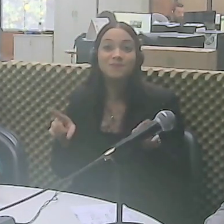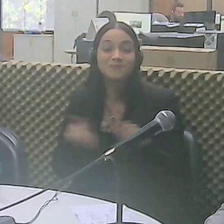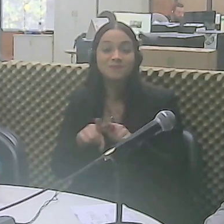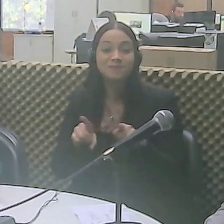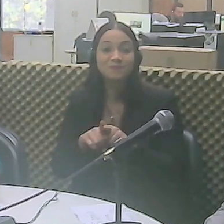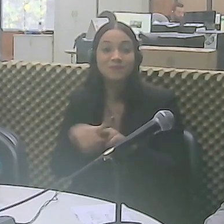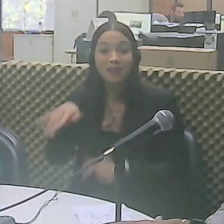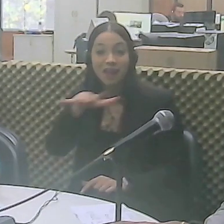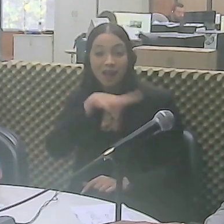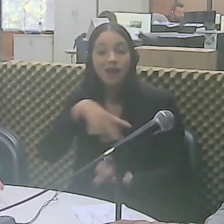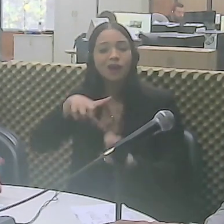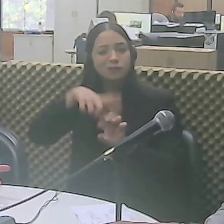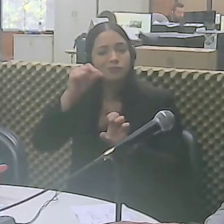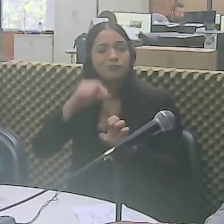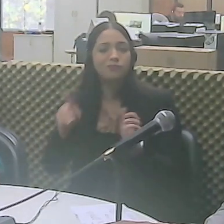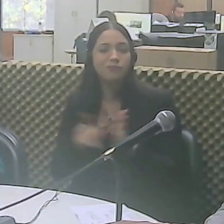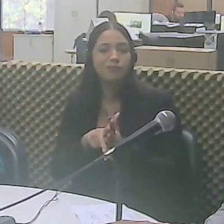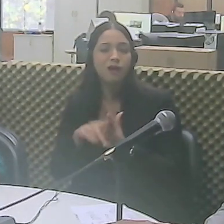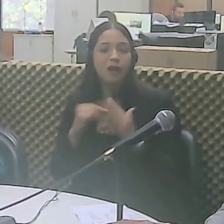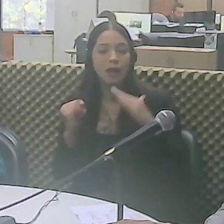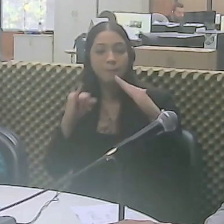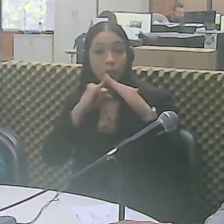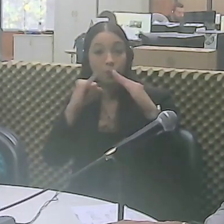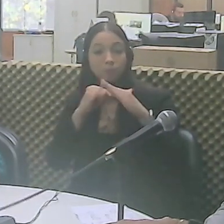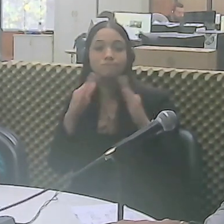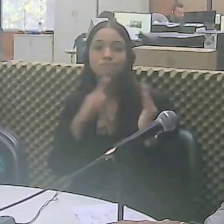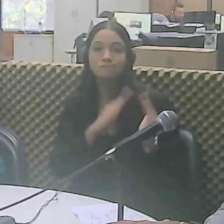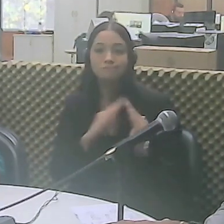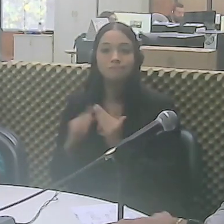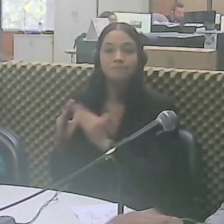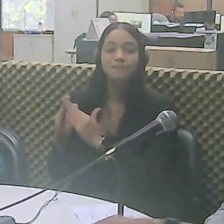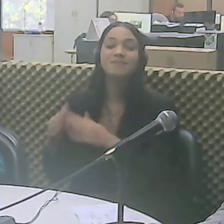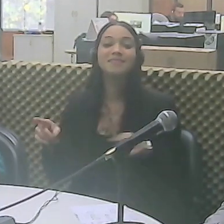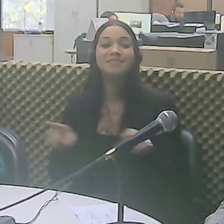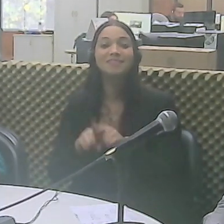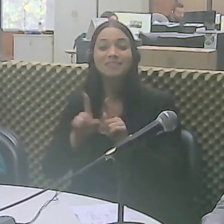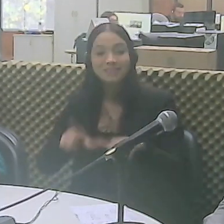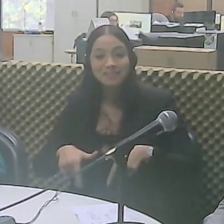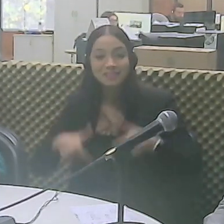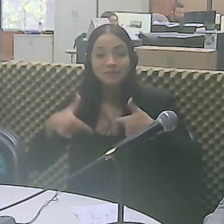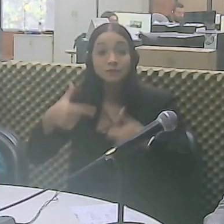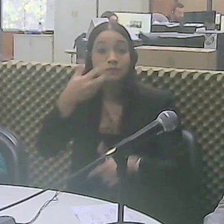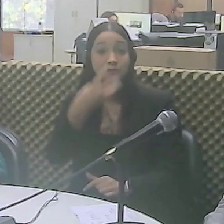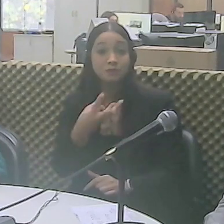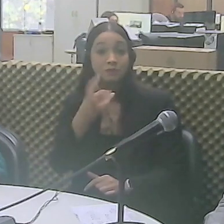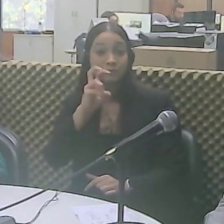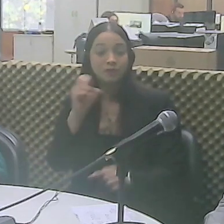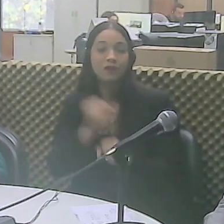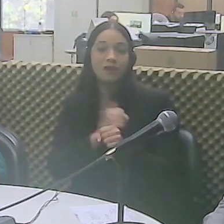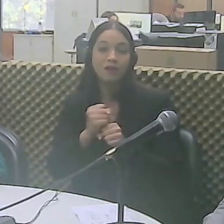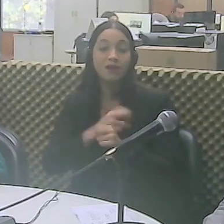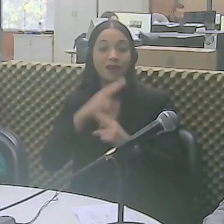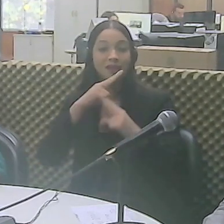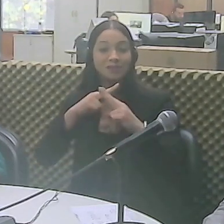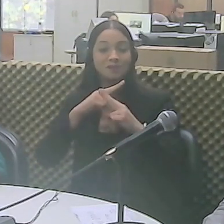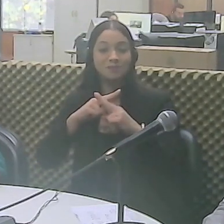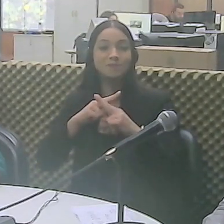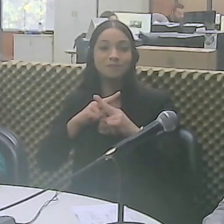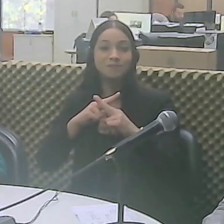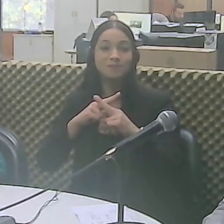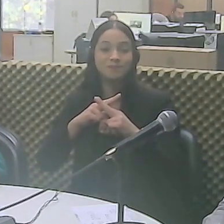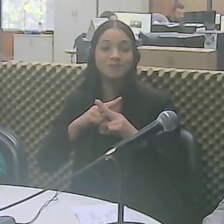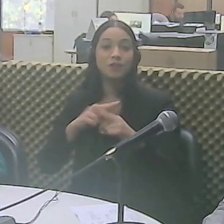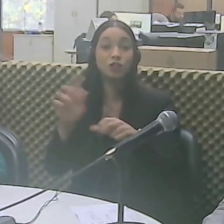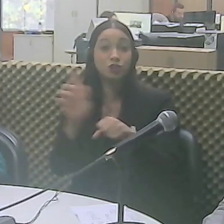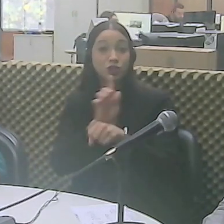na área de empreendimentos imobiliários. E, além disso, atuou por 35 anos na Caixa Econômica Federal,